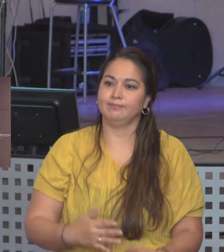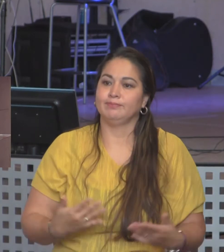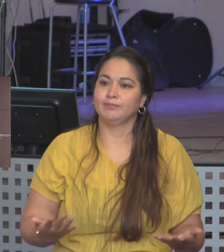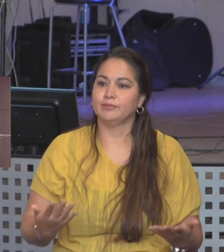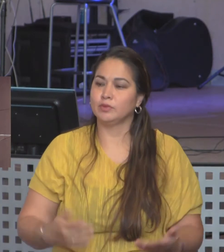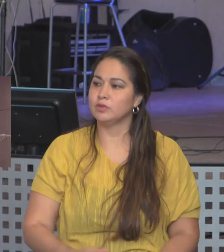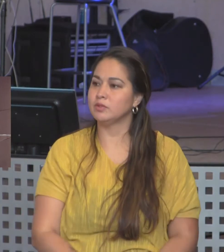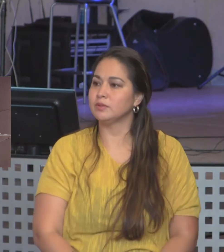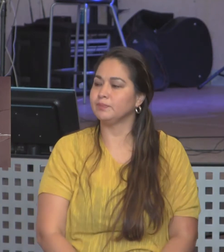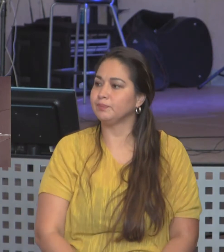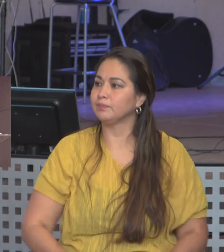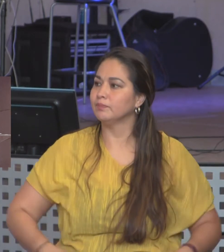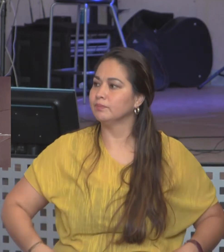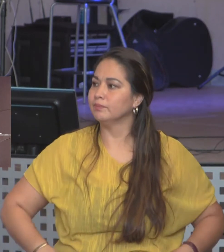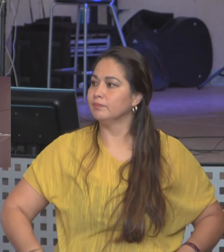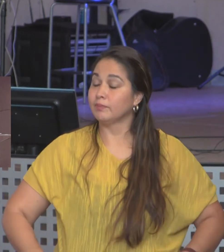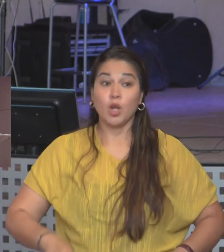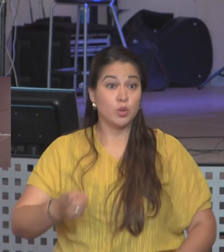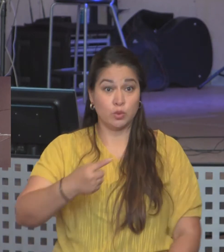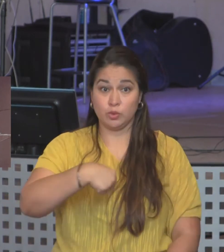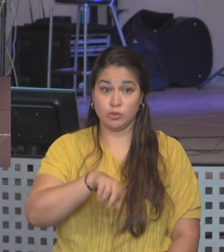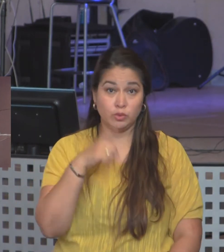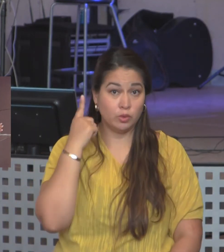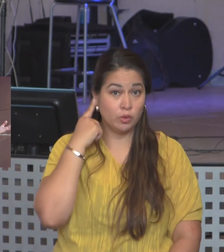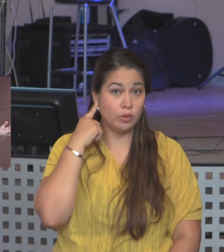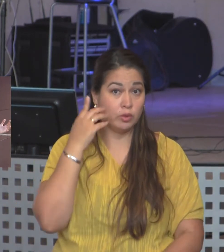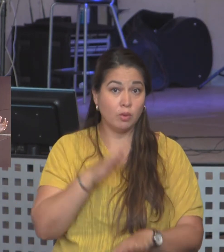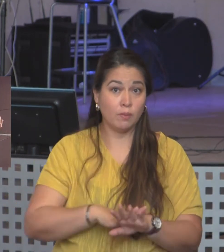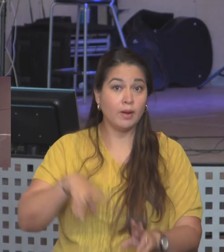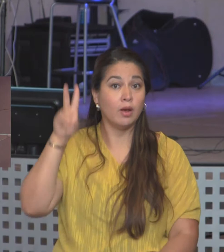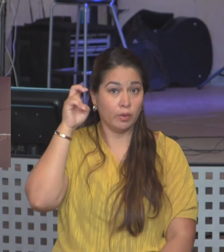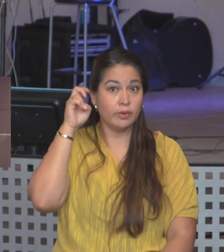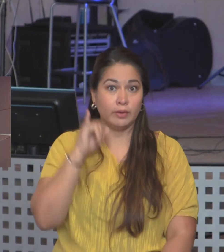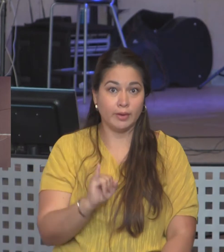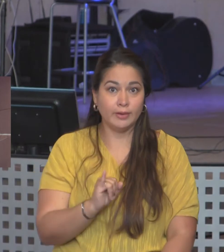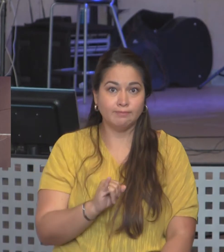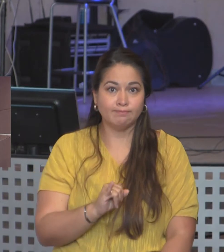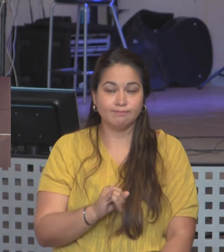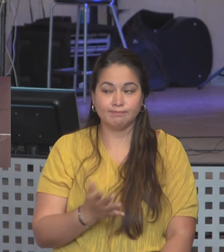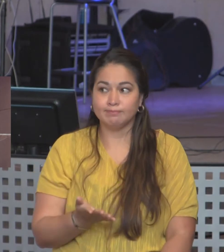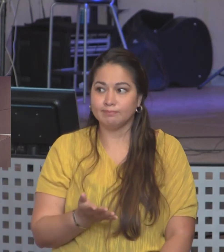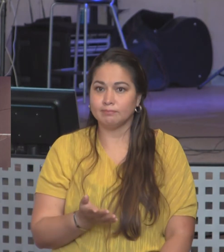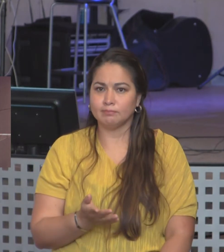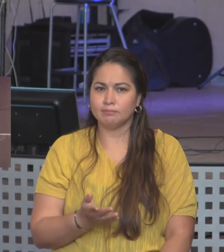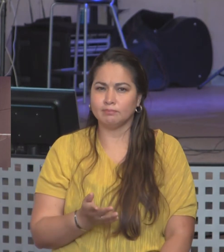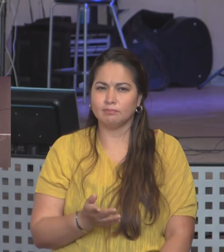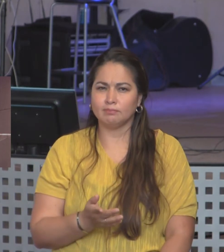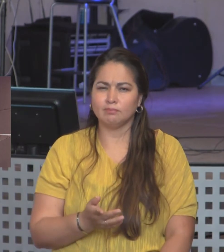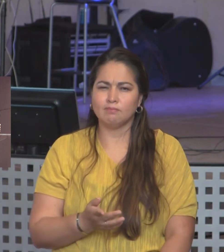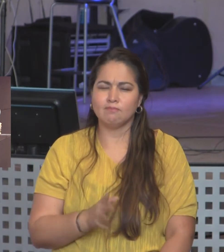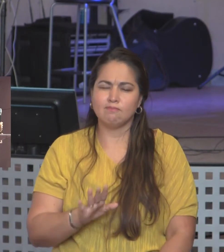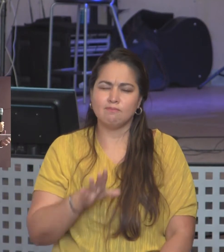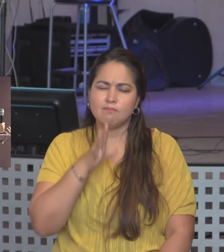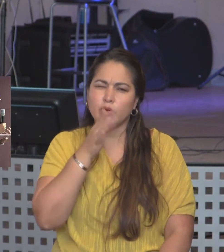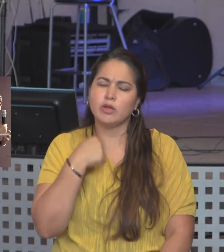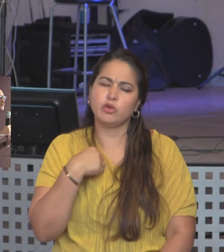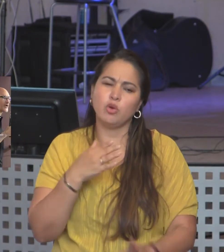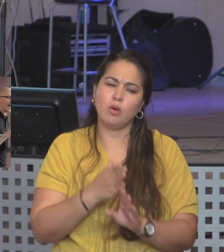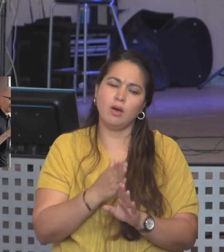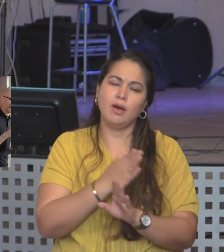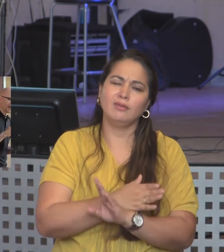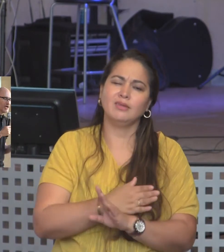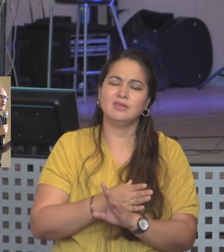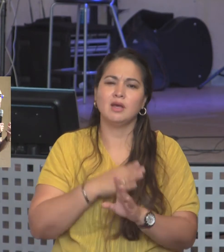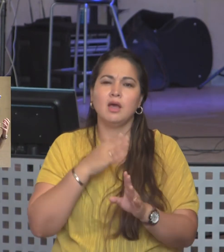Es evidente que tú y yo tenemos oídos para oír. ¿Por qué te quiero hacer esta pequeña reflexión así preliminar? Porque no